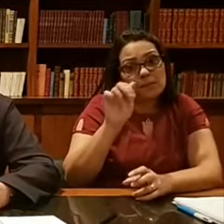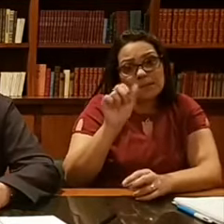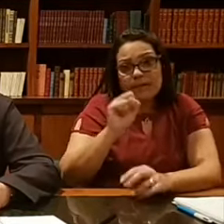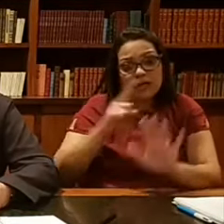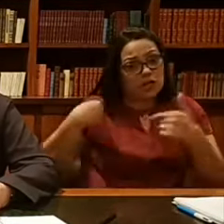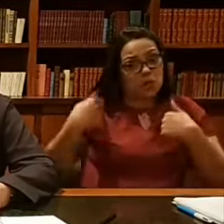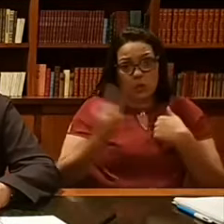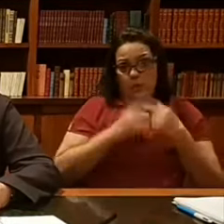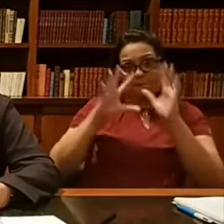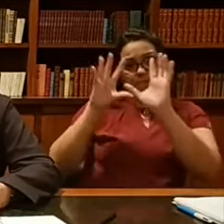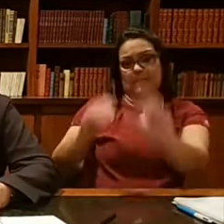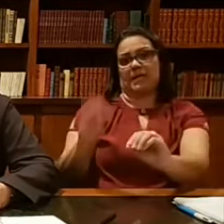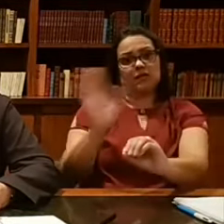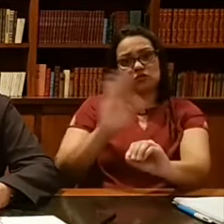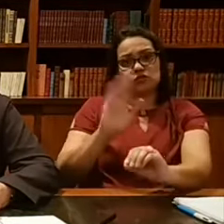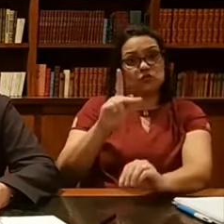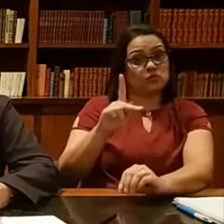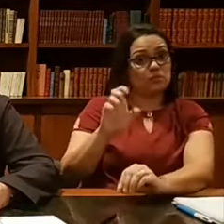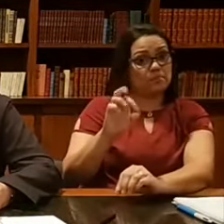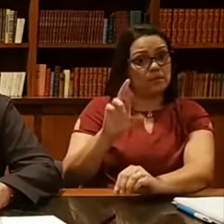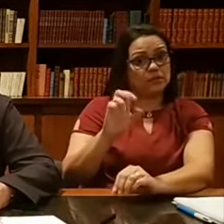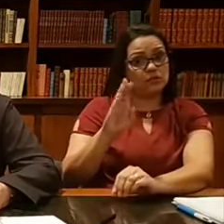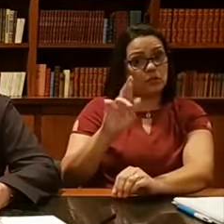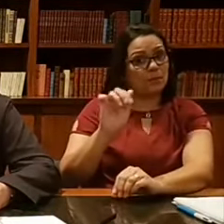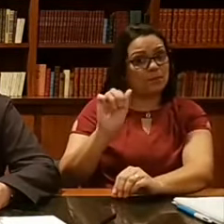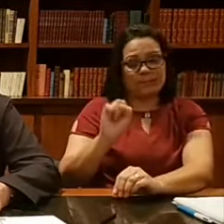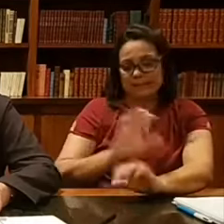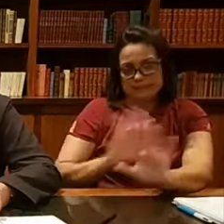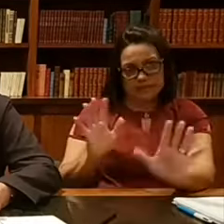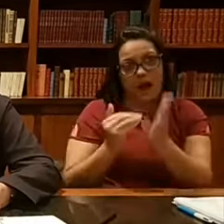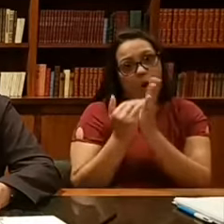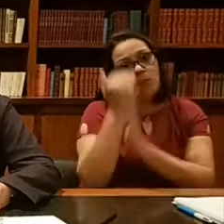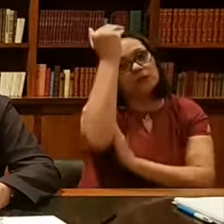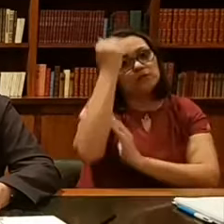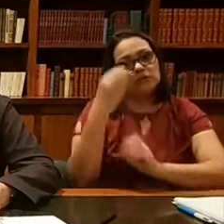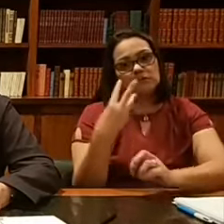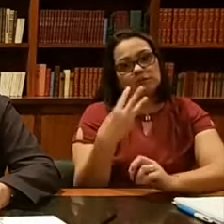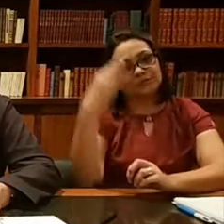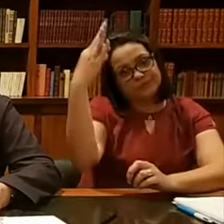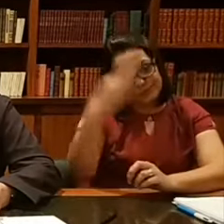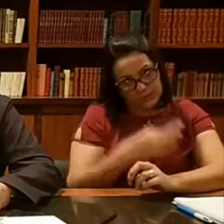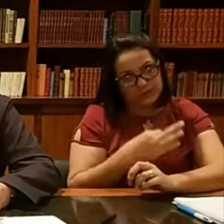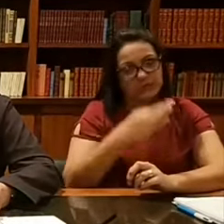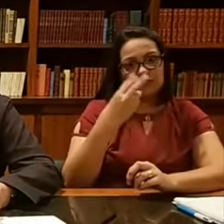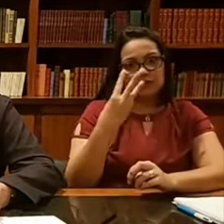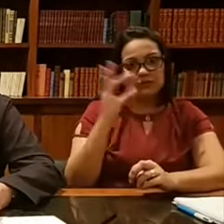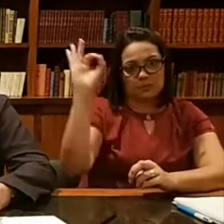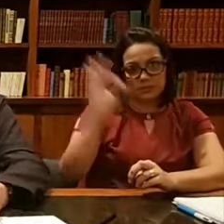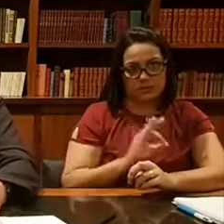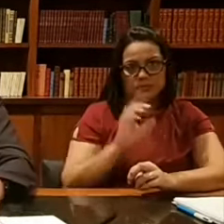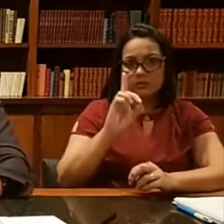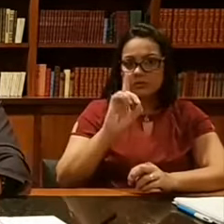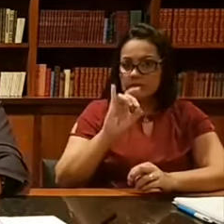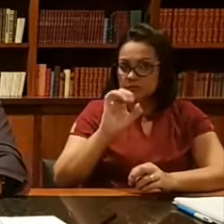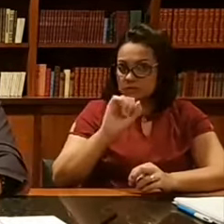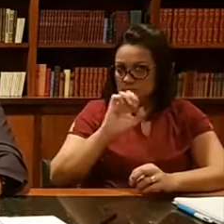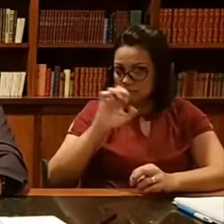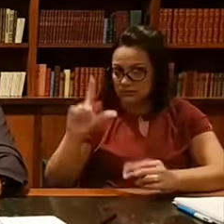faz sua política de preço, aumentou em média 3% o diesel e a gasolina. Agora,